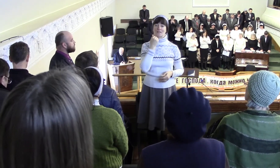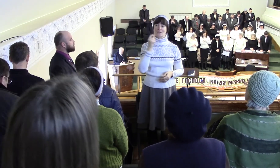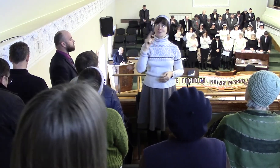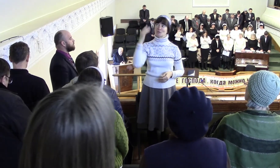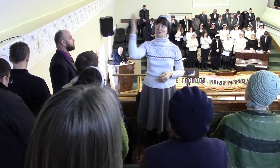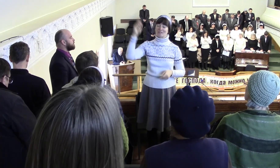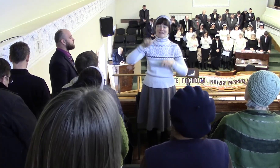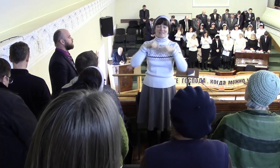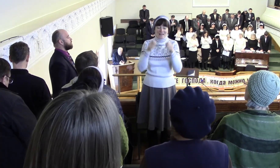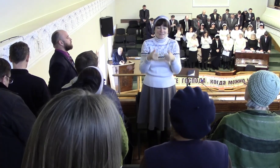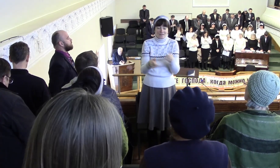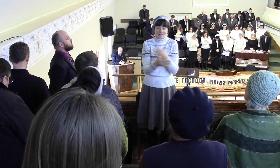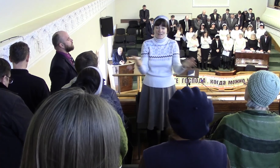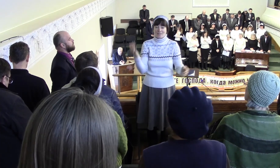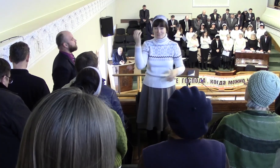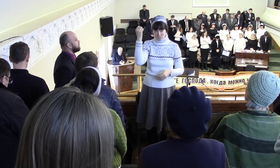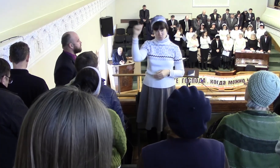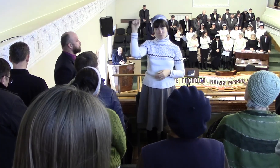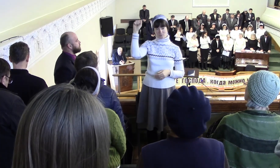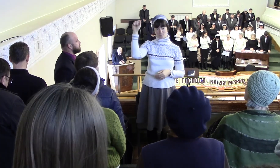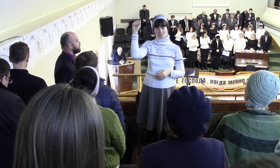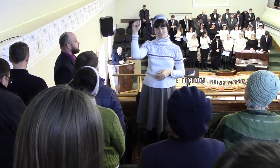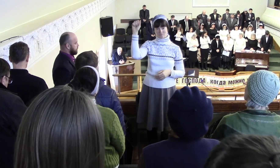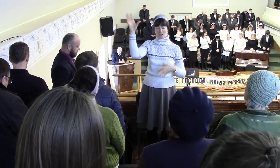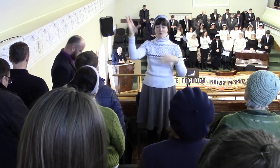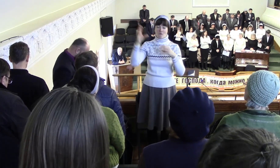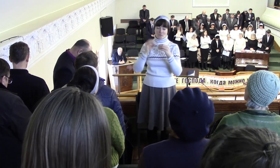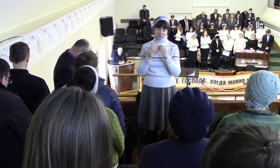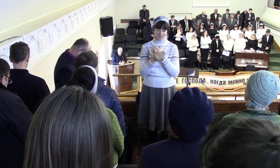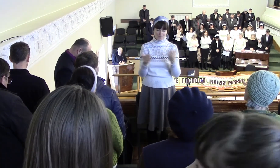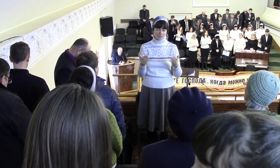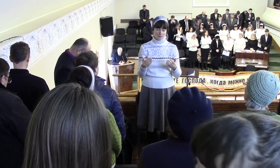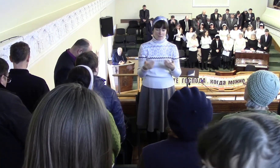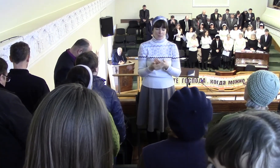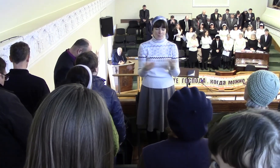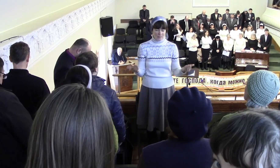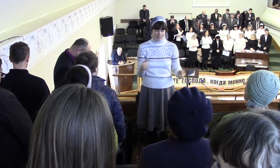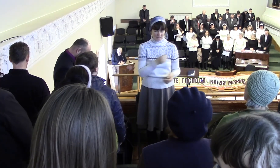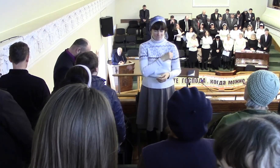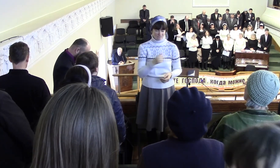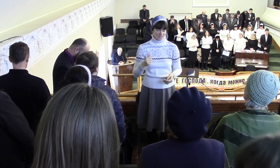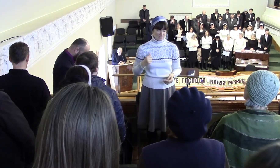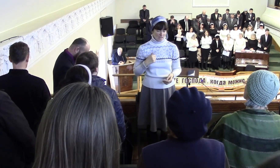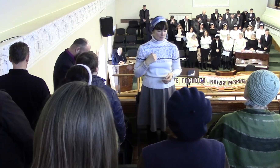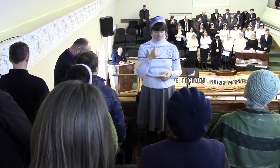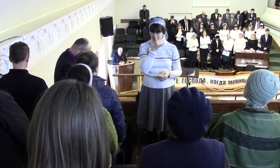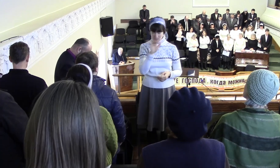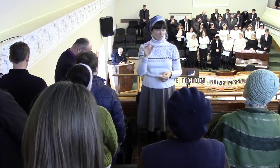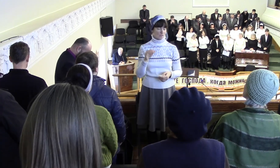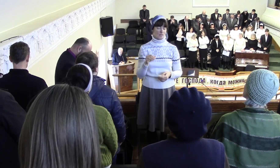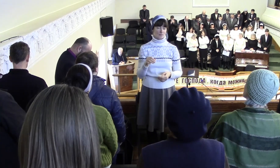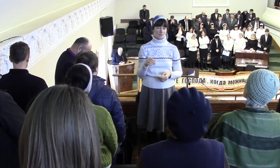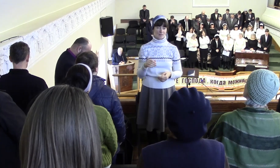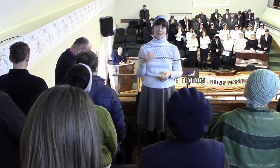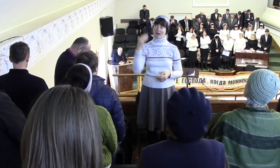нам, с нами самими. Мы себя не могли бы победить, но Ты дал победу над нами